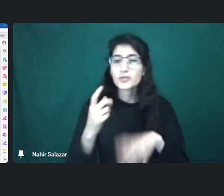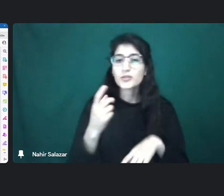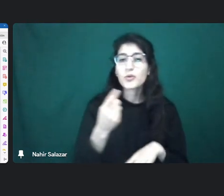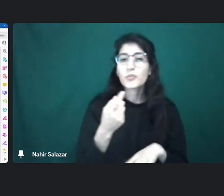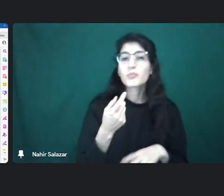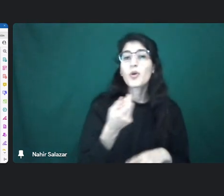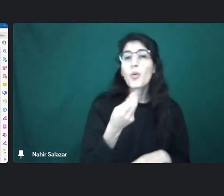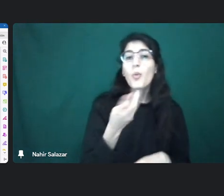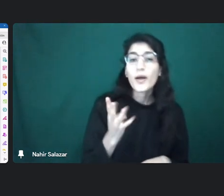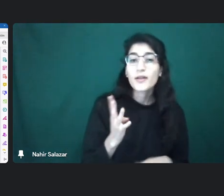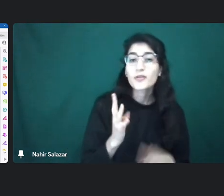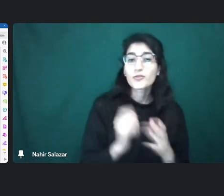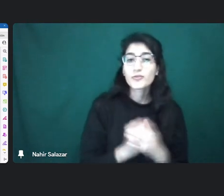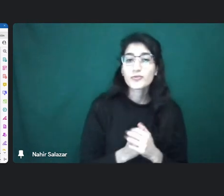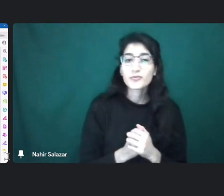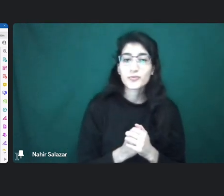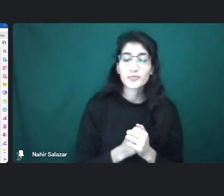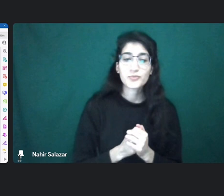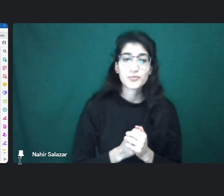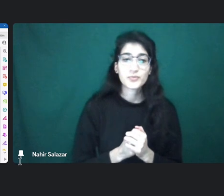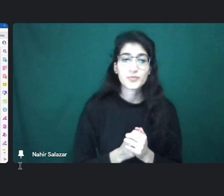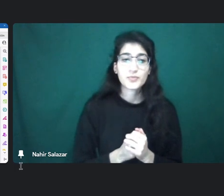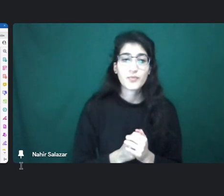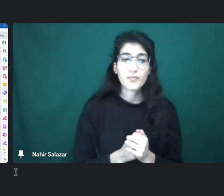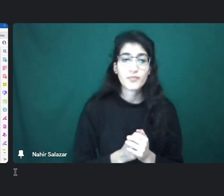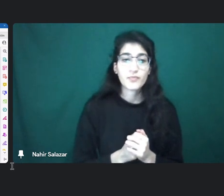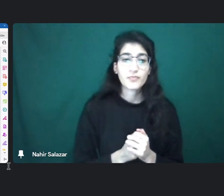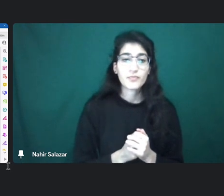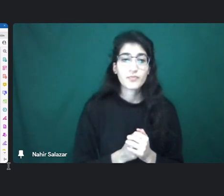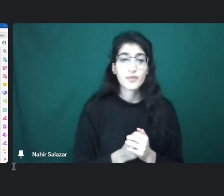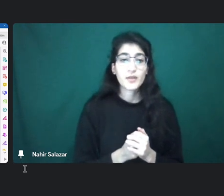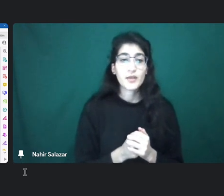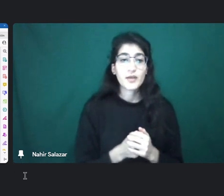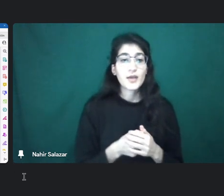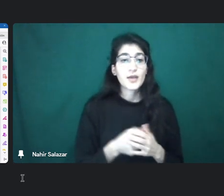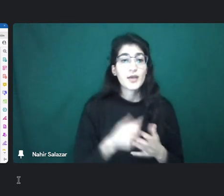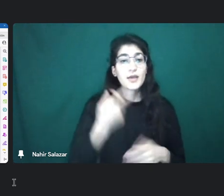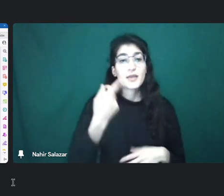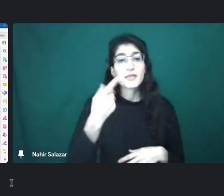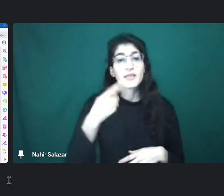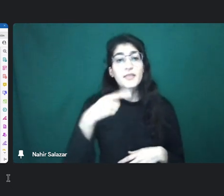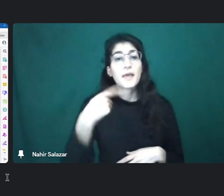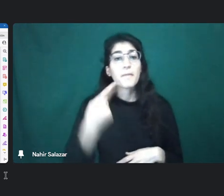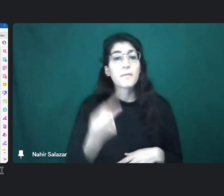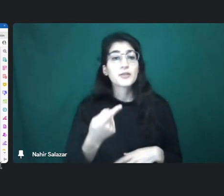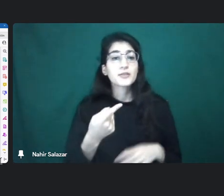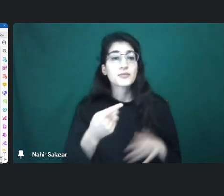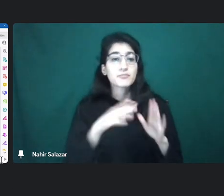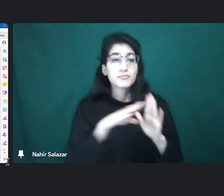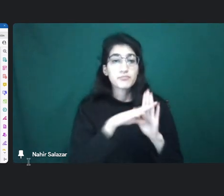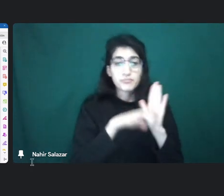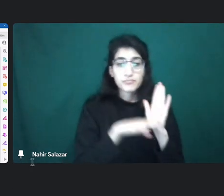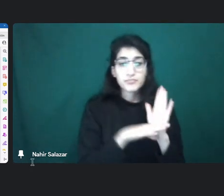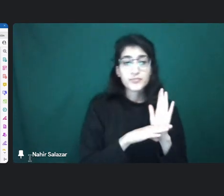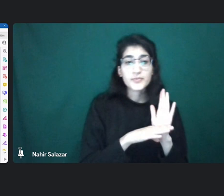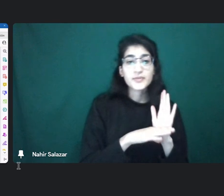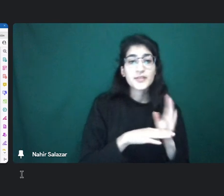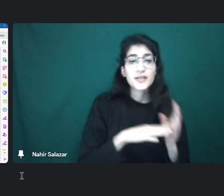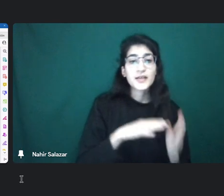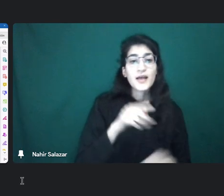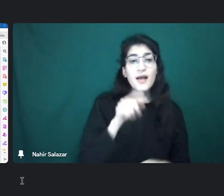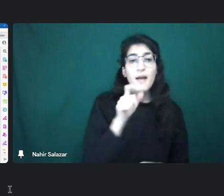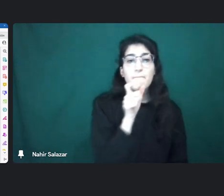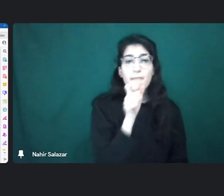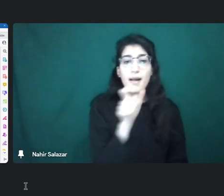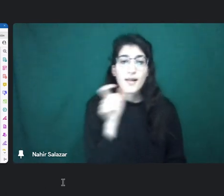son? Challenges, acuérdense, y access, que acuérdense que pueden ser verbos o sustantivos. Acá,